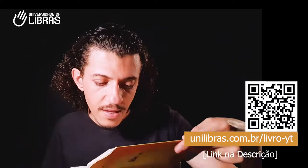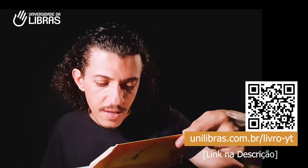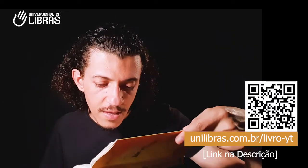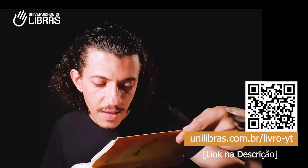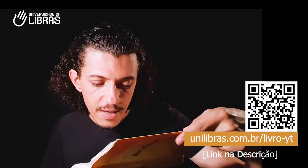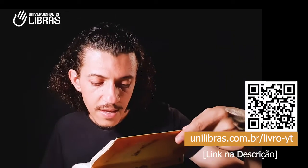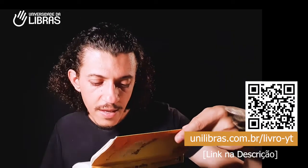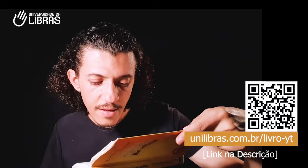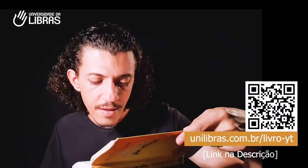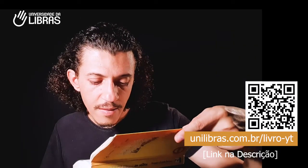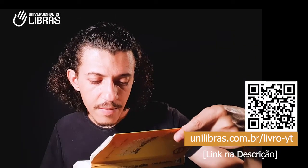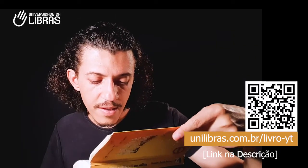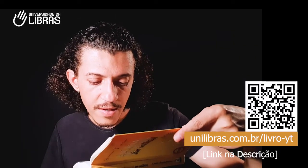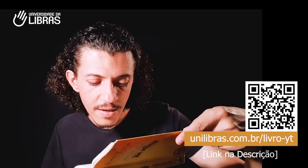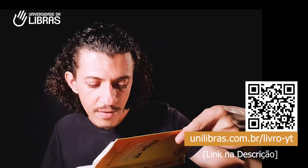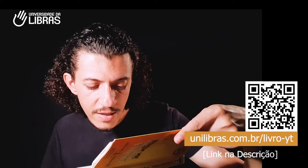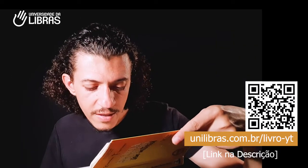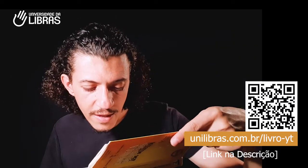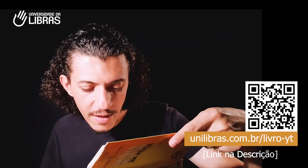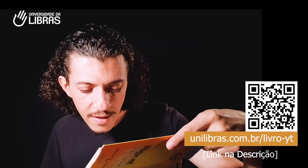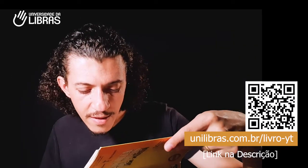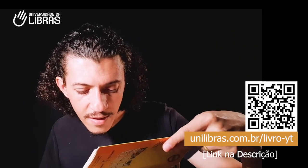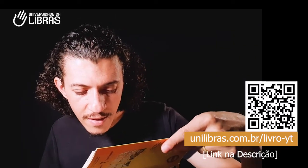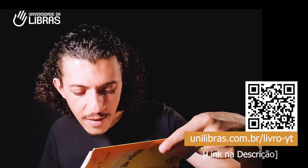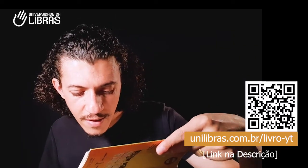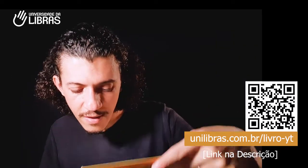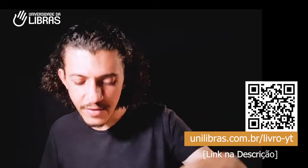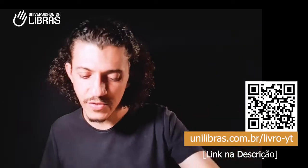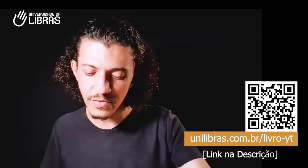e aqui pequenininho aqui tá ó